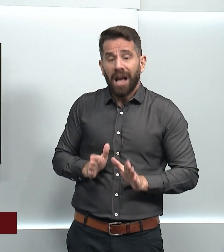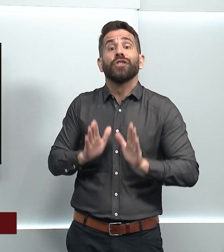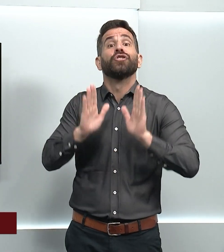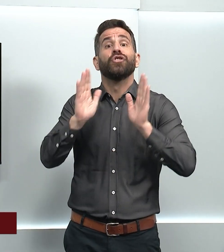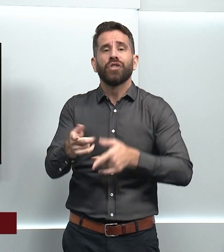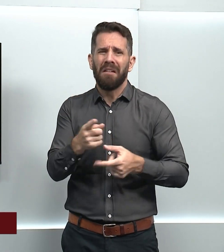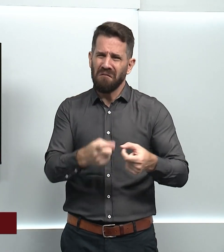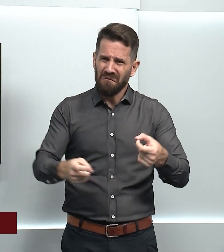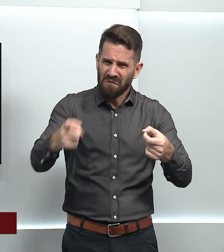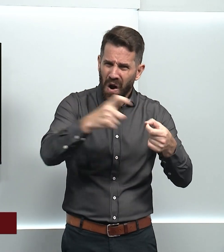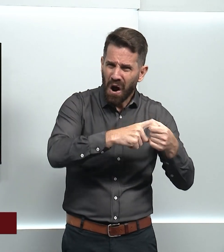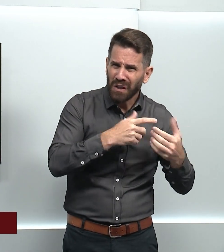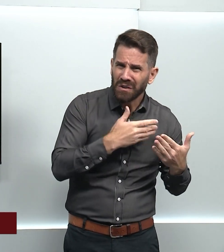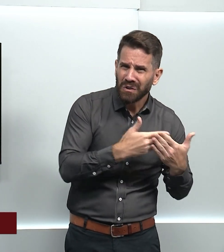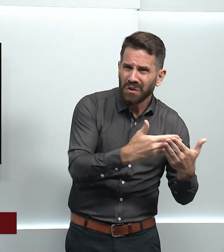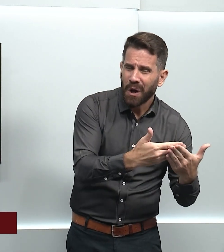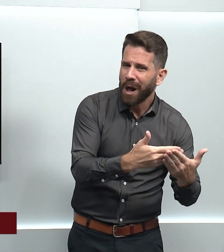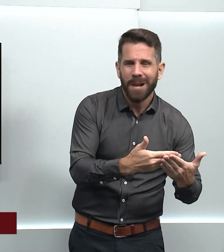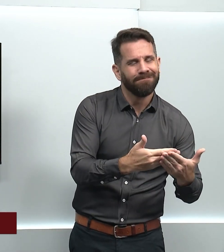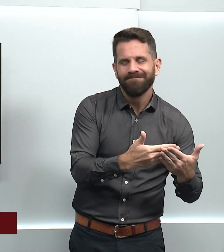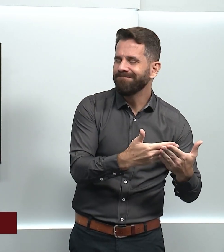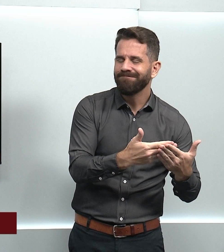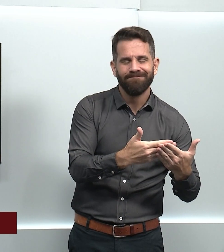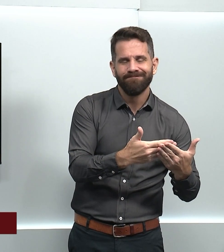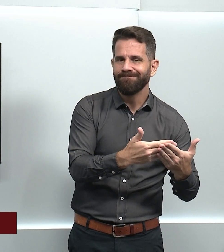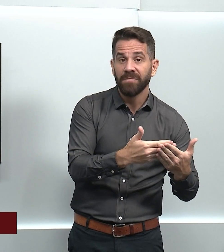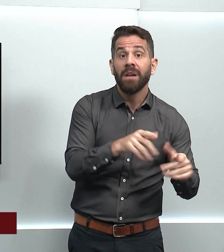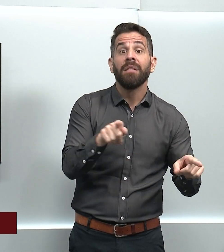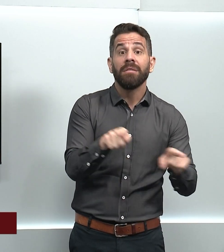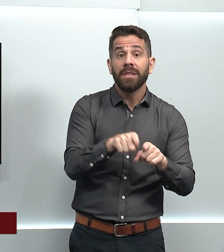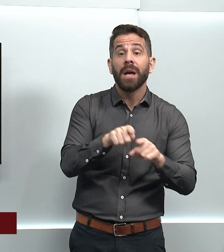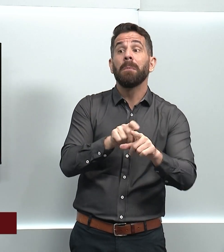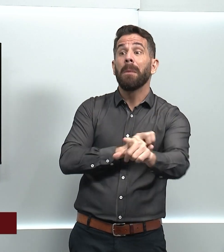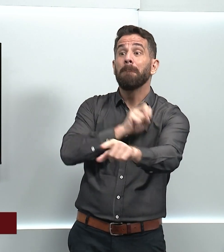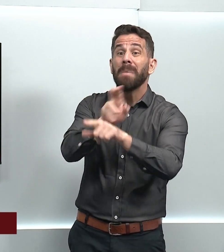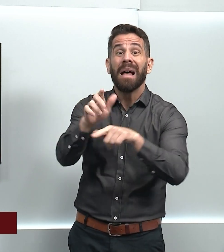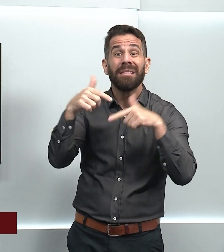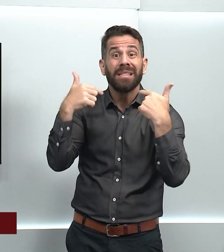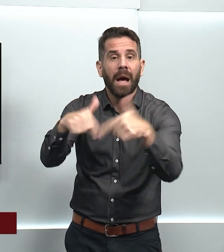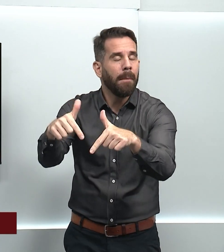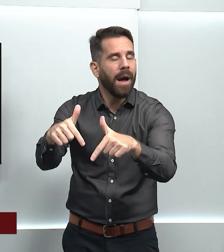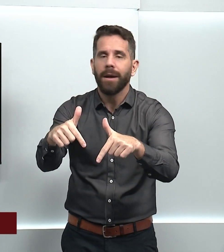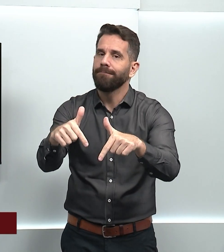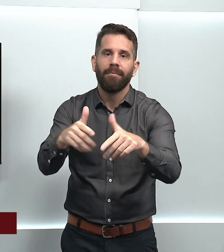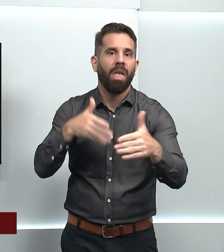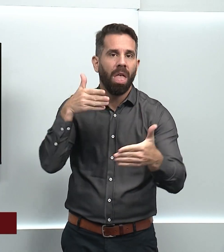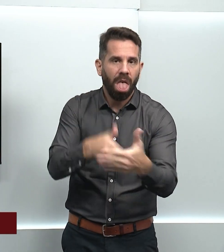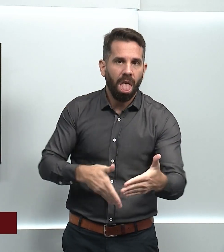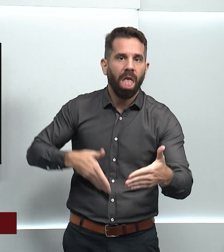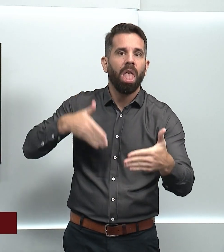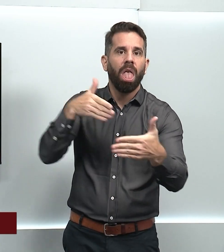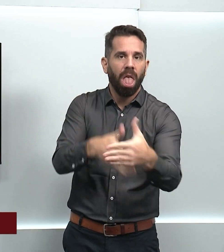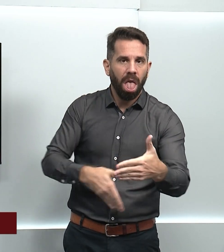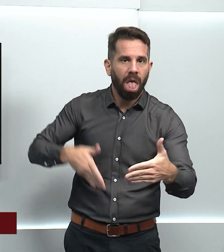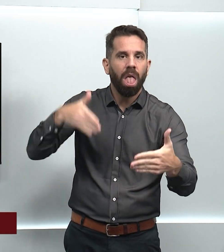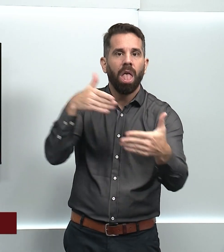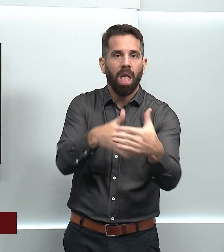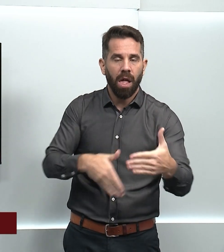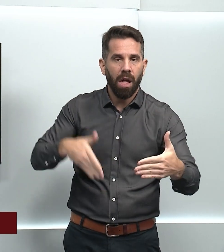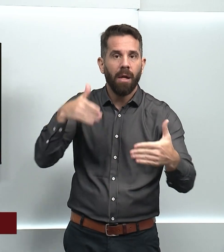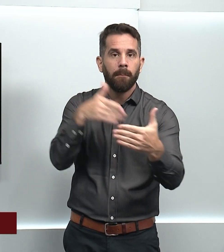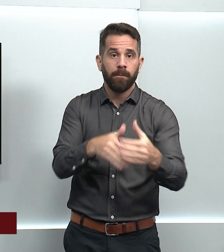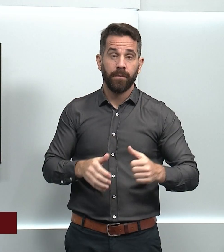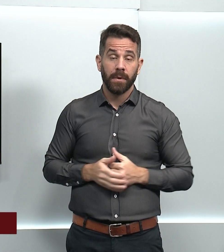depois a inserção de trabalho, né, é mais difícil. Além do que a recorrência, né, de gravidez na adolescência é de cerca